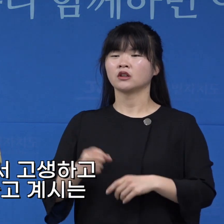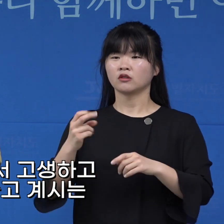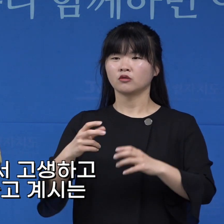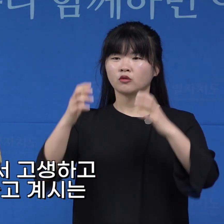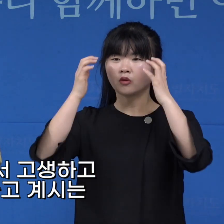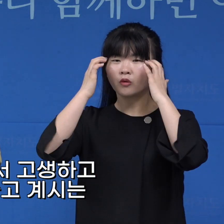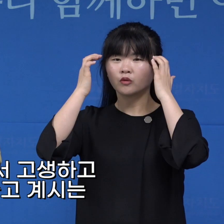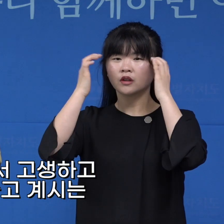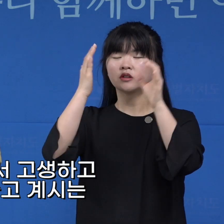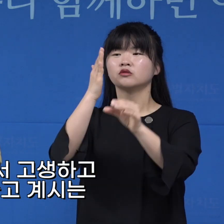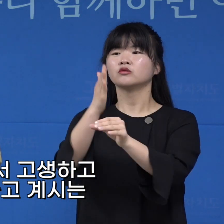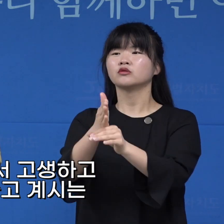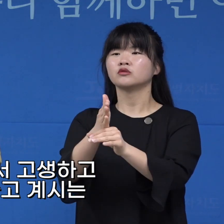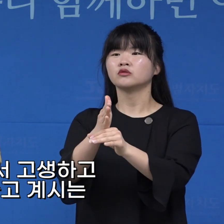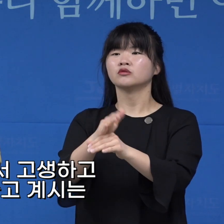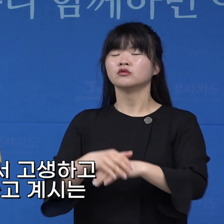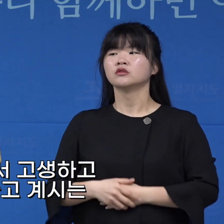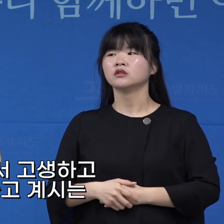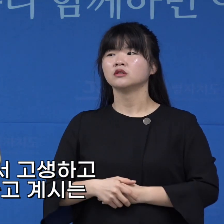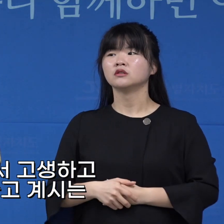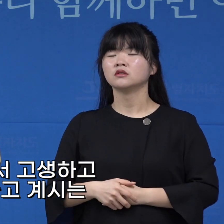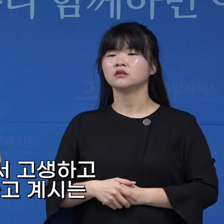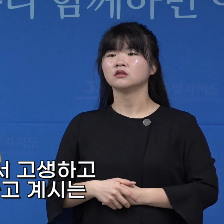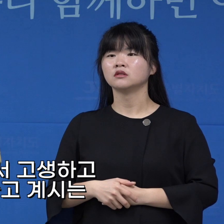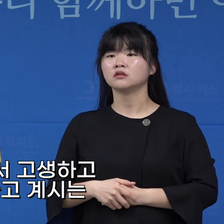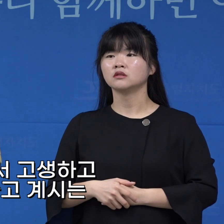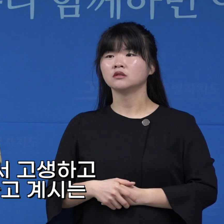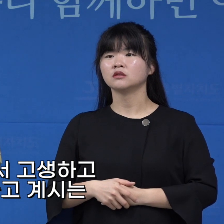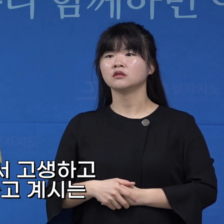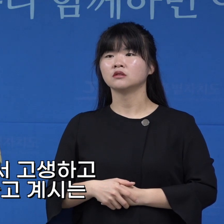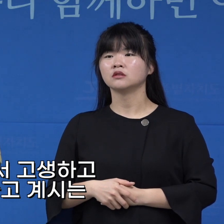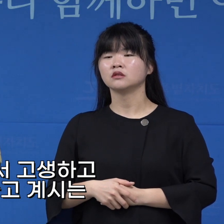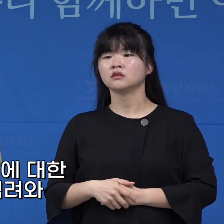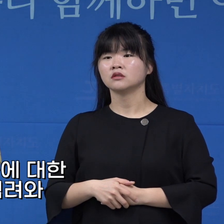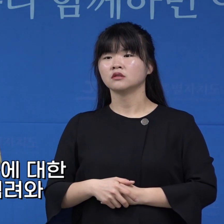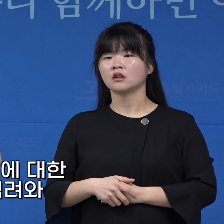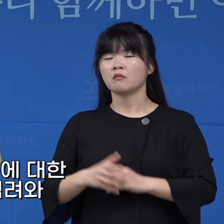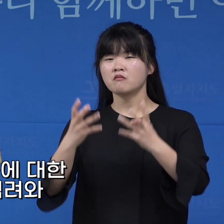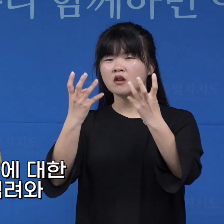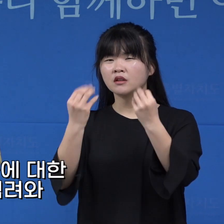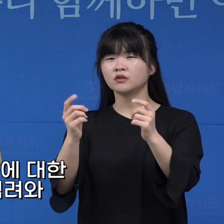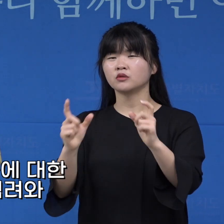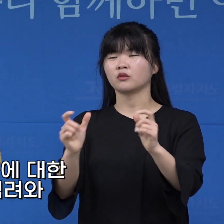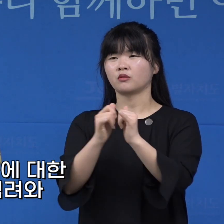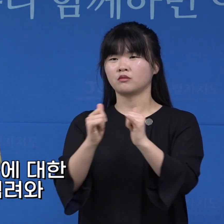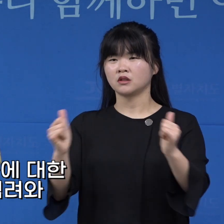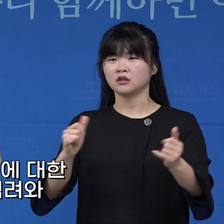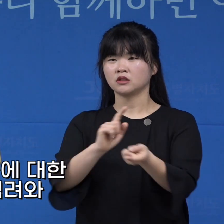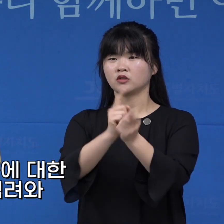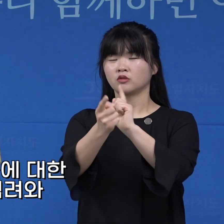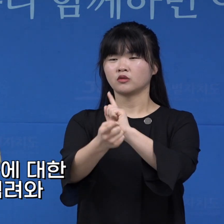고생하고 고통을 감내하고 계시는 많은 도민들에 대한